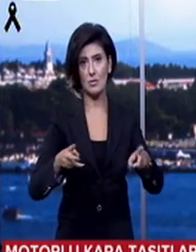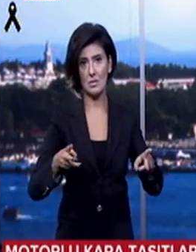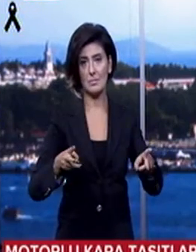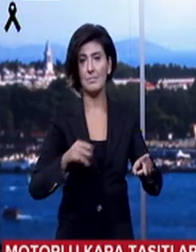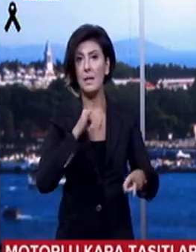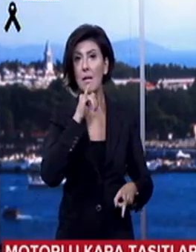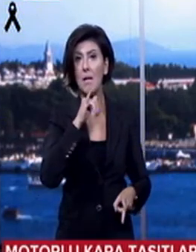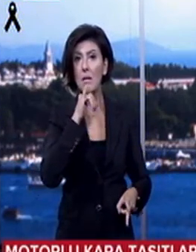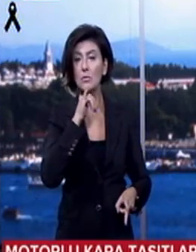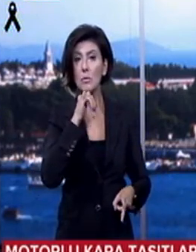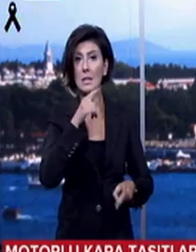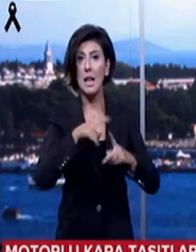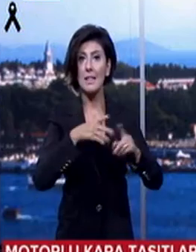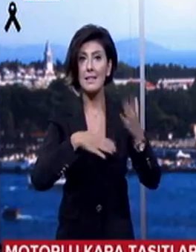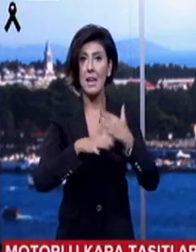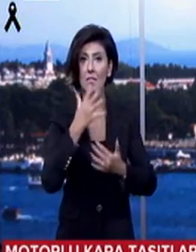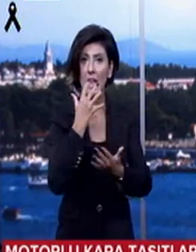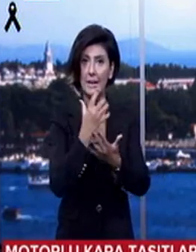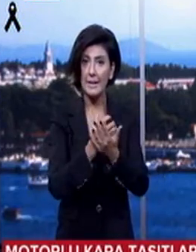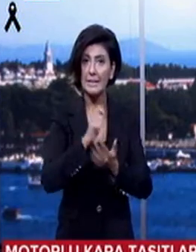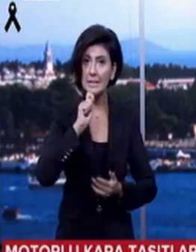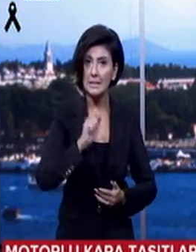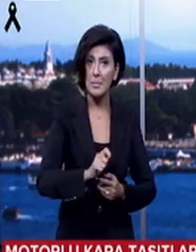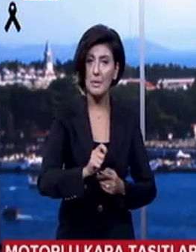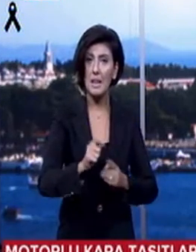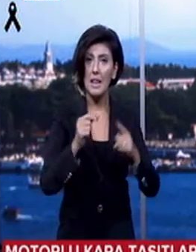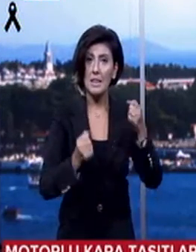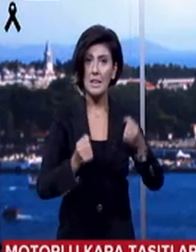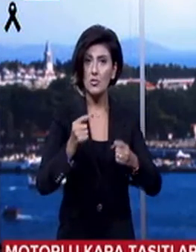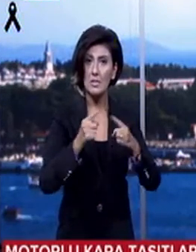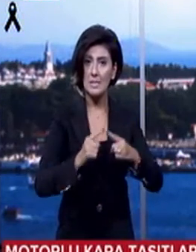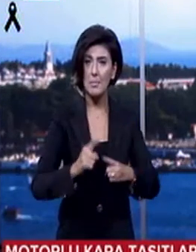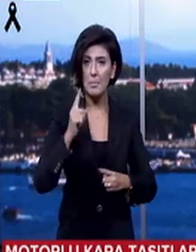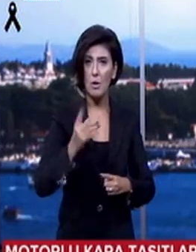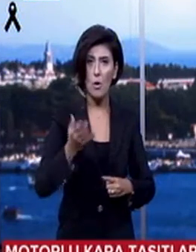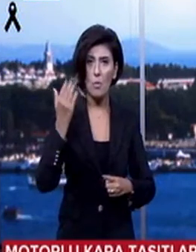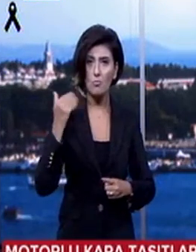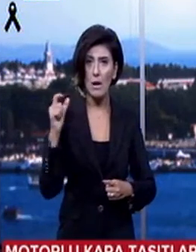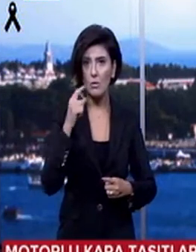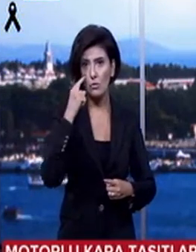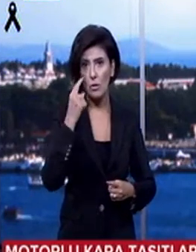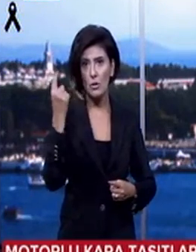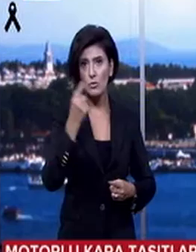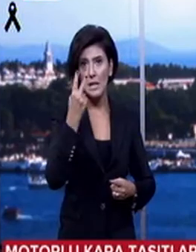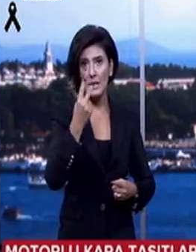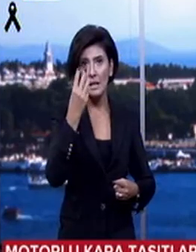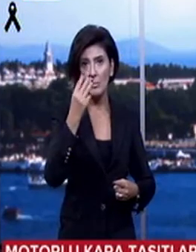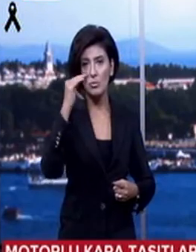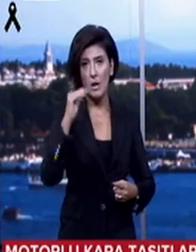açıkladı. Ağustos'ta trafiğe kaydı yapılan taşıt sayısı bir önceki aya göre %23